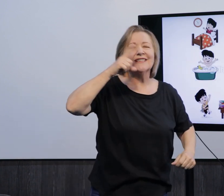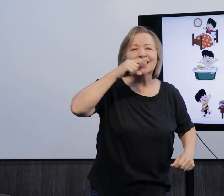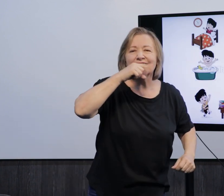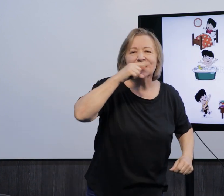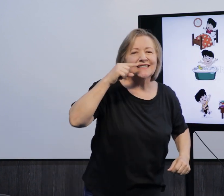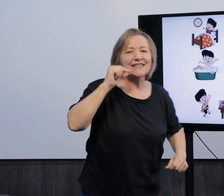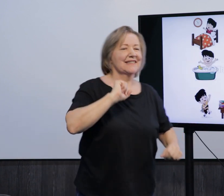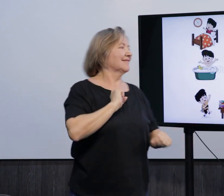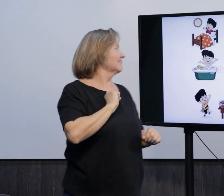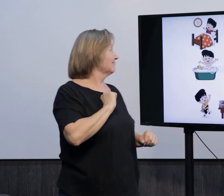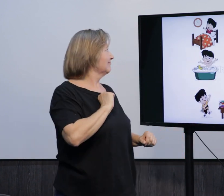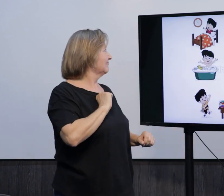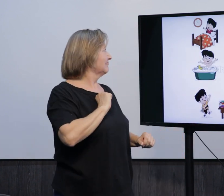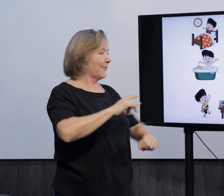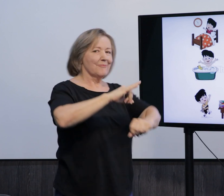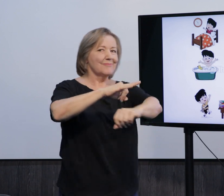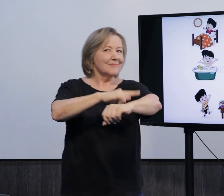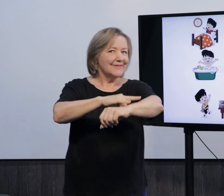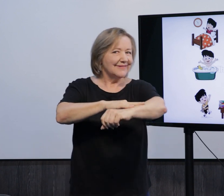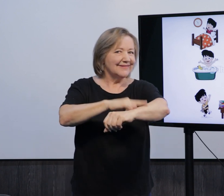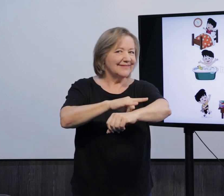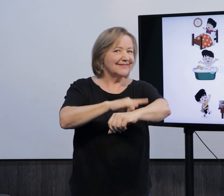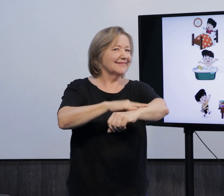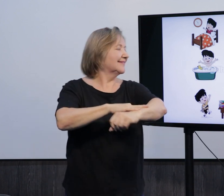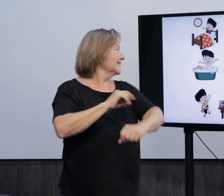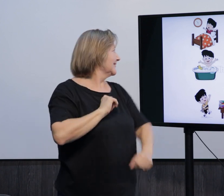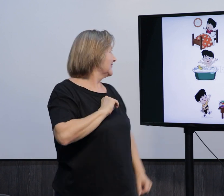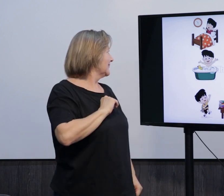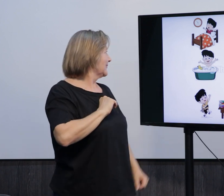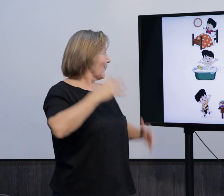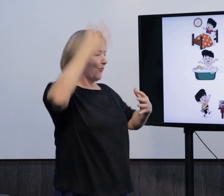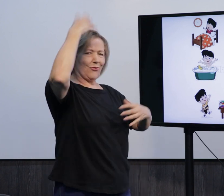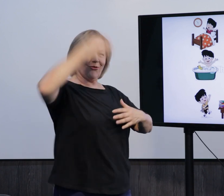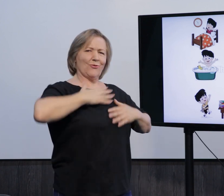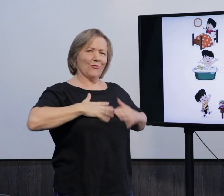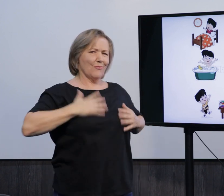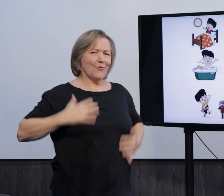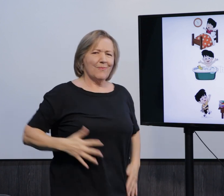Me acordo, escovo os dentes, vou ao banheiro, tomo banho,